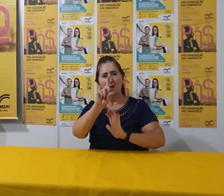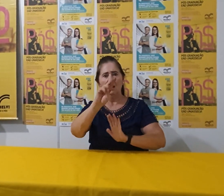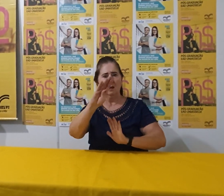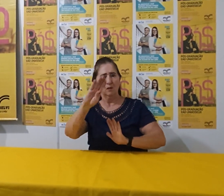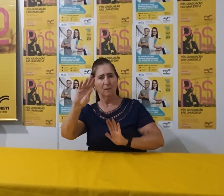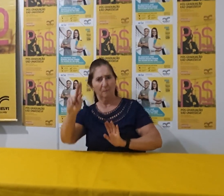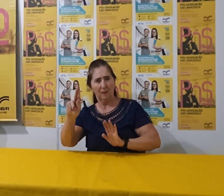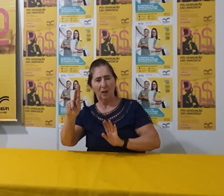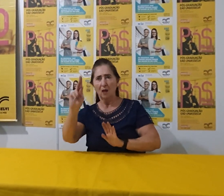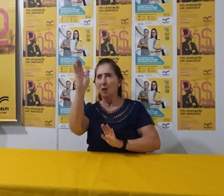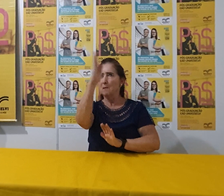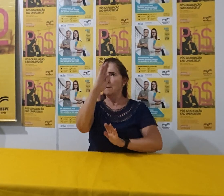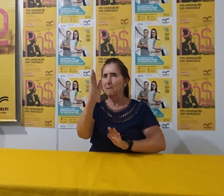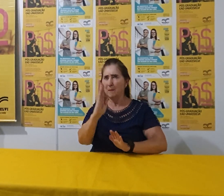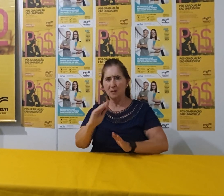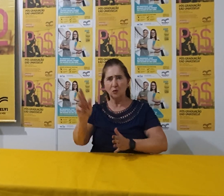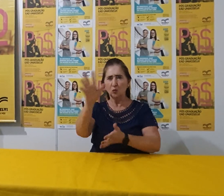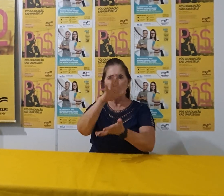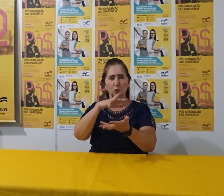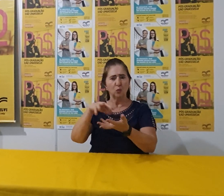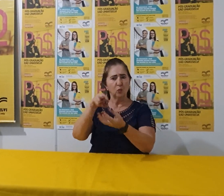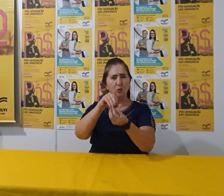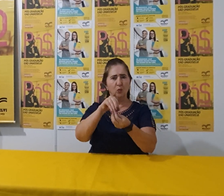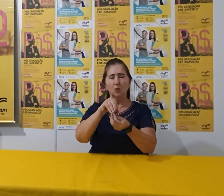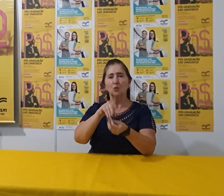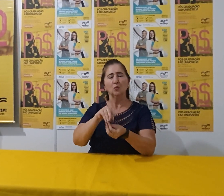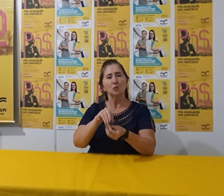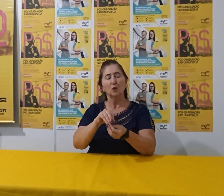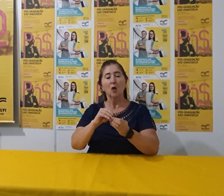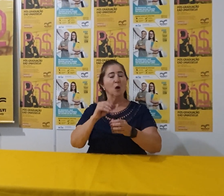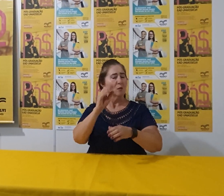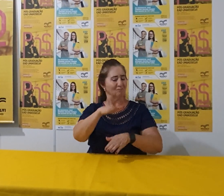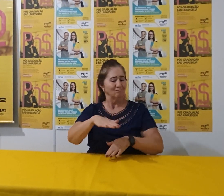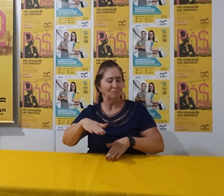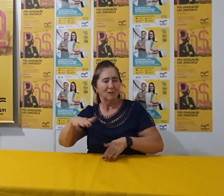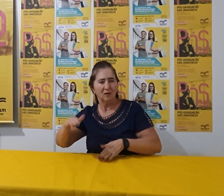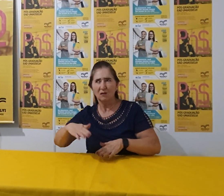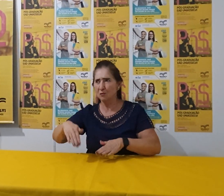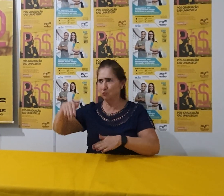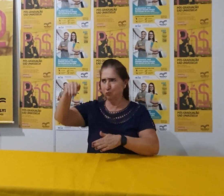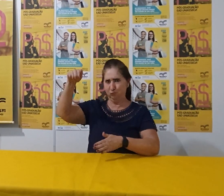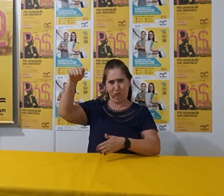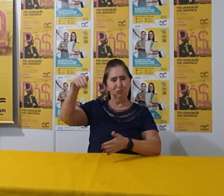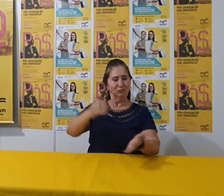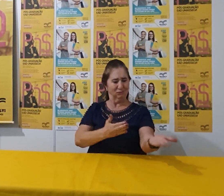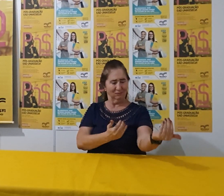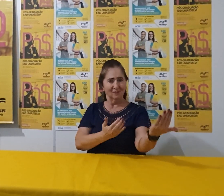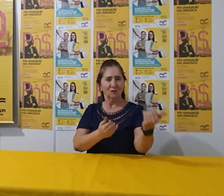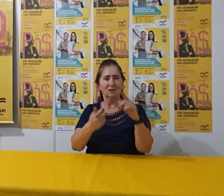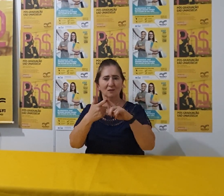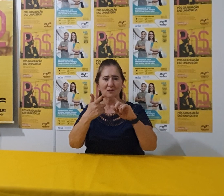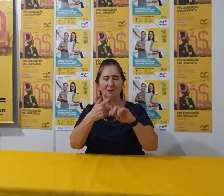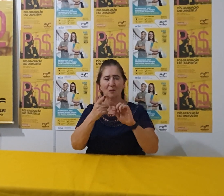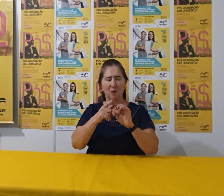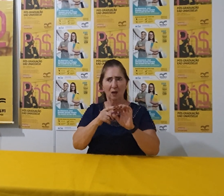Educação Nacional, muitas crianças e adolescentes que estavam afastados da